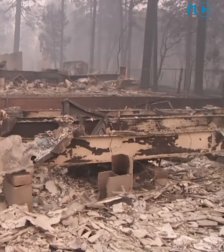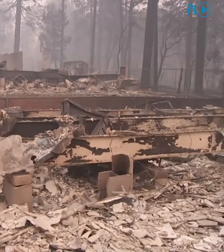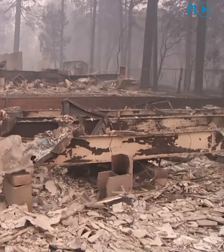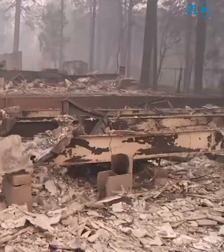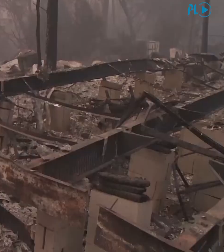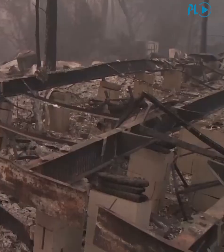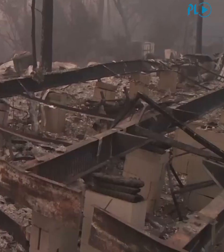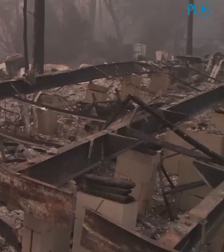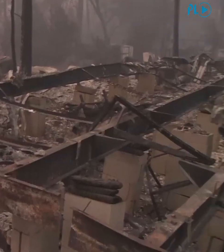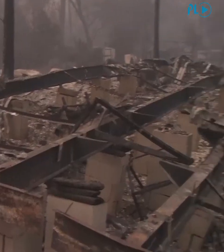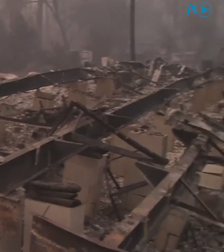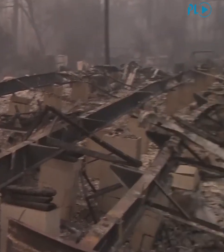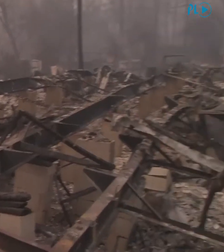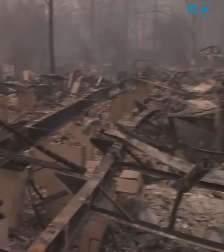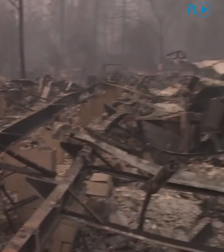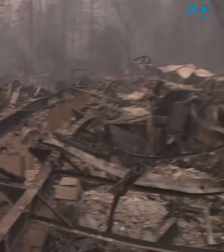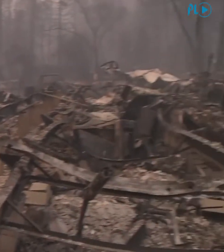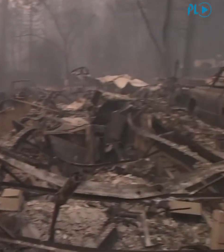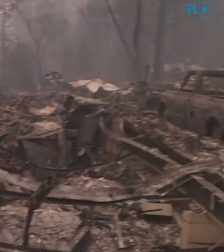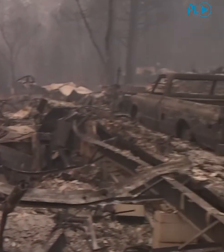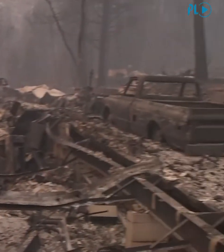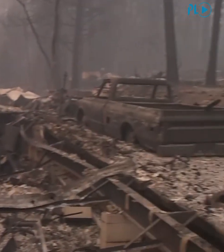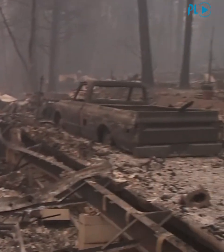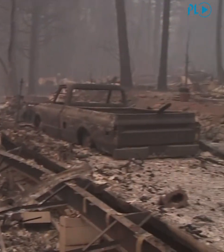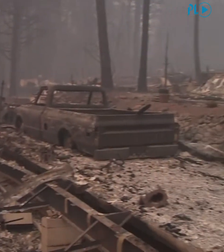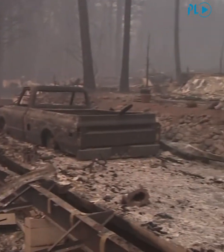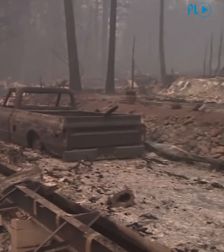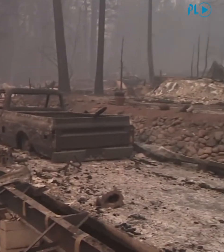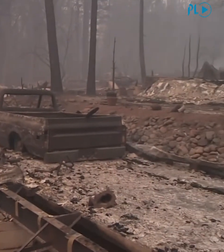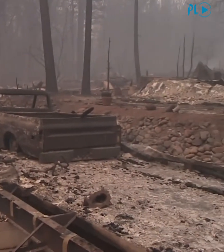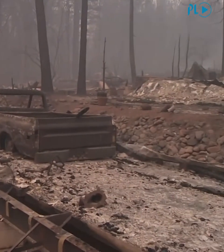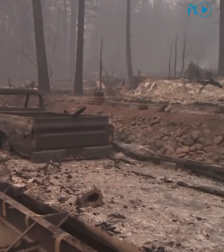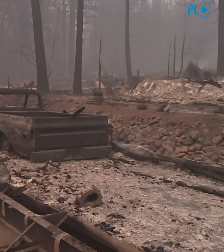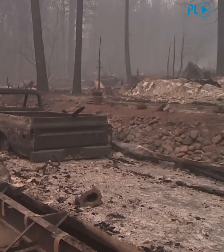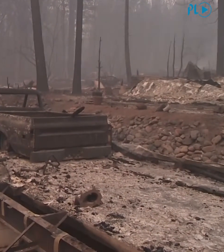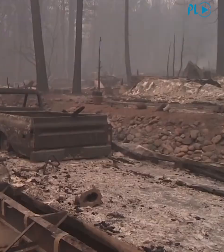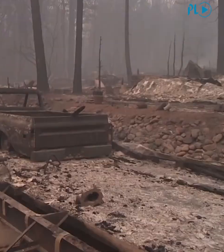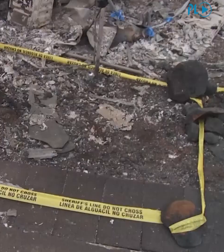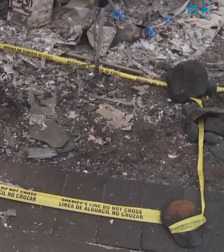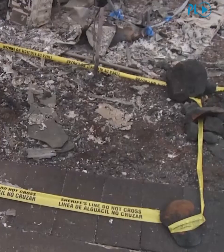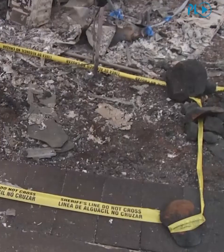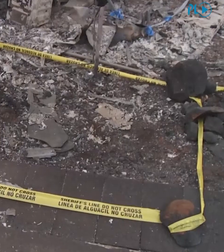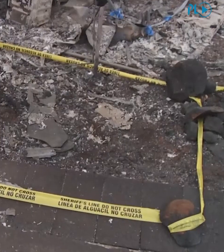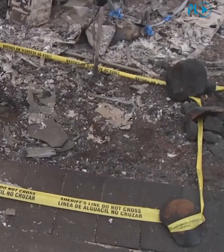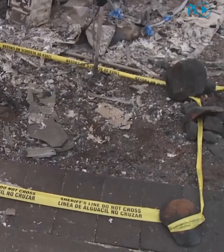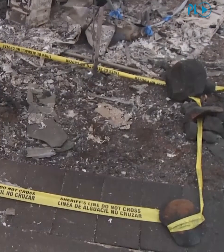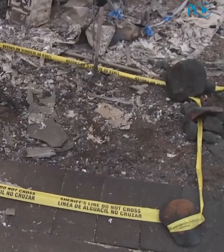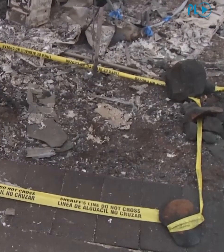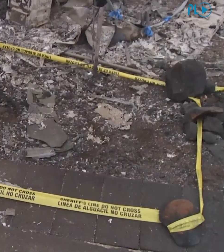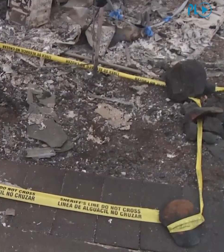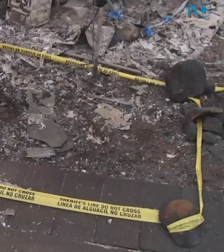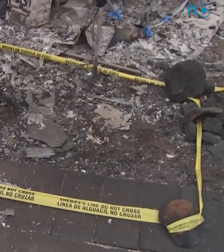todos los que figuran en ella pudieran ser considerados muertos cerca de 9000 bomberos han sido desplegados en los dos frentes